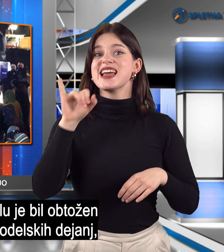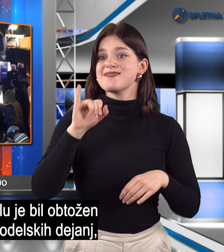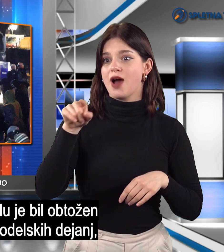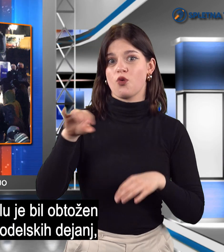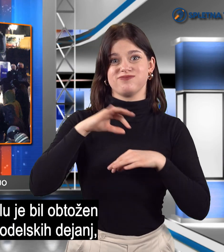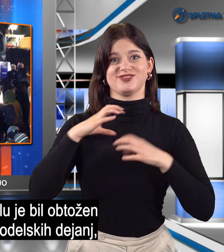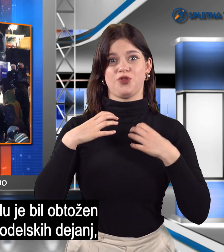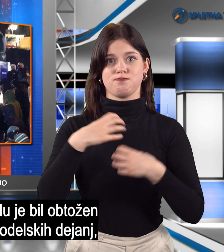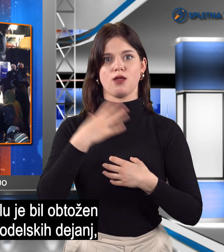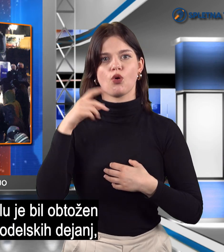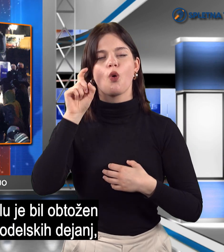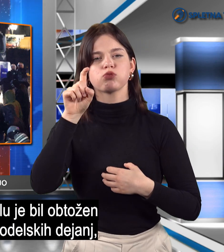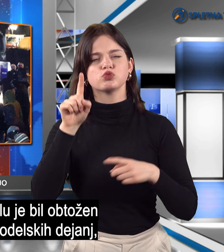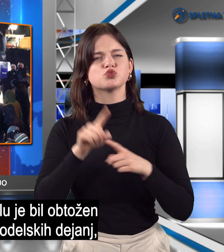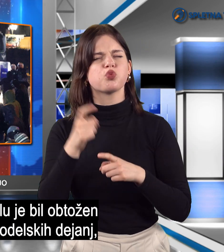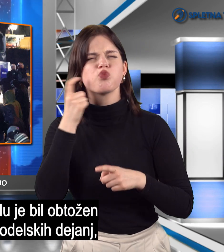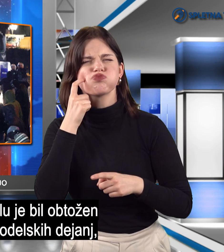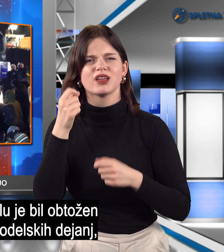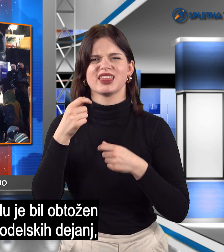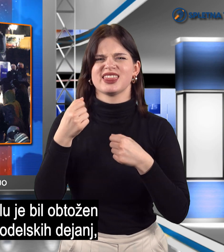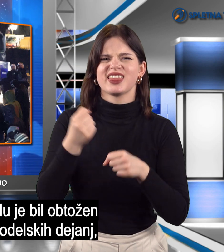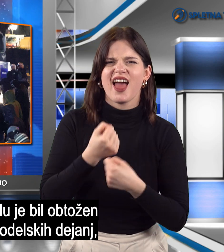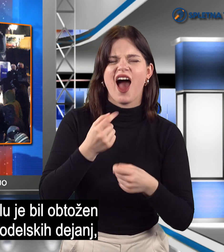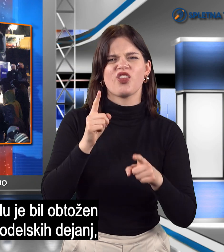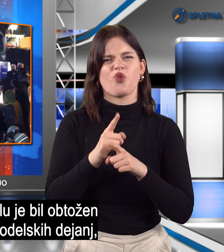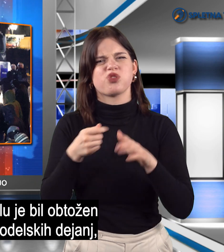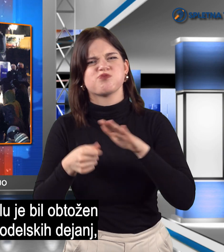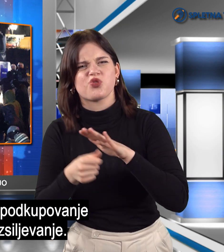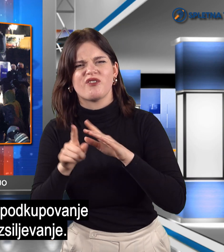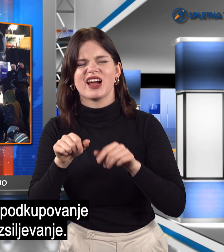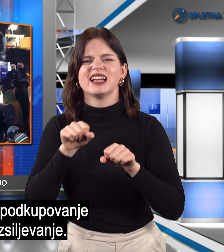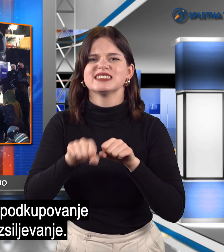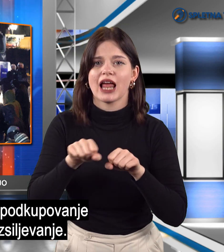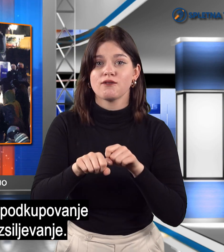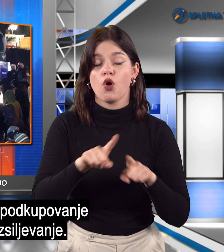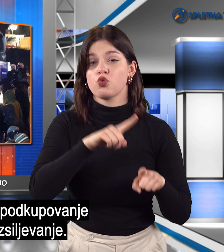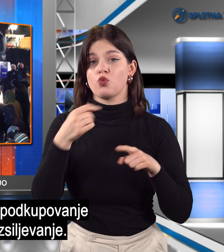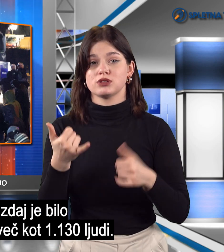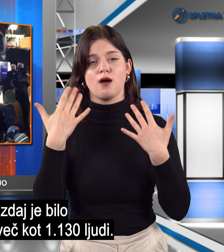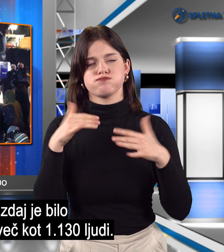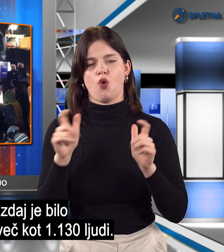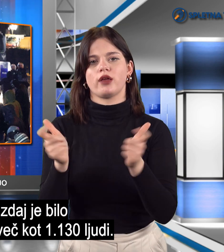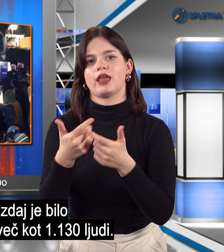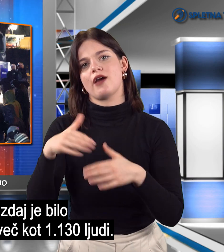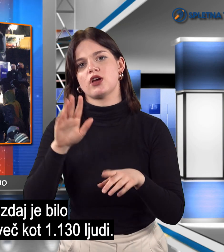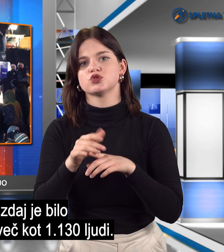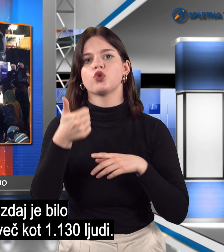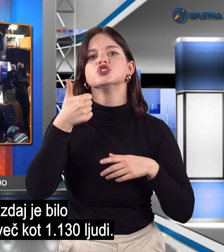Erdogana. Imamoglu je bil obtožen tudi hudodelskih dejanj, kot so podkupovanje in izsiljevanje. Do zdaj je